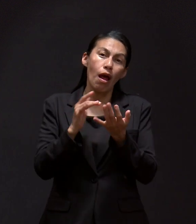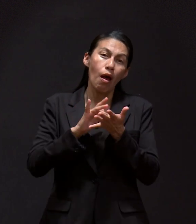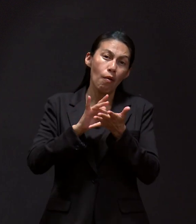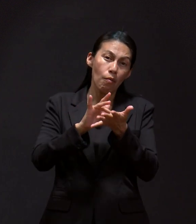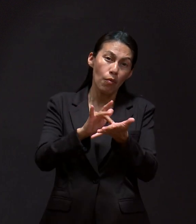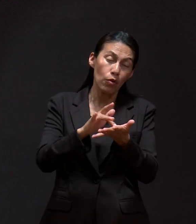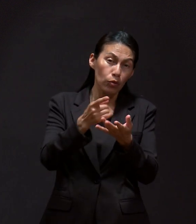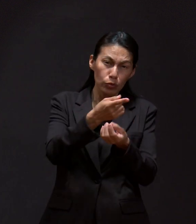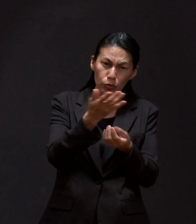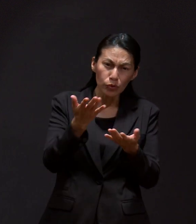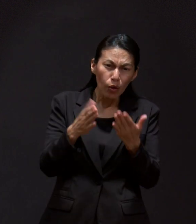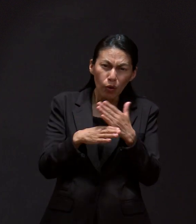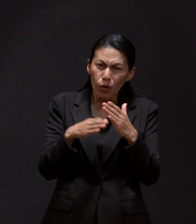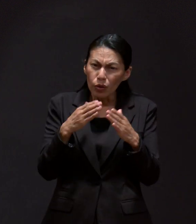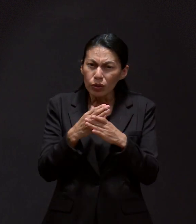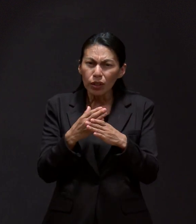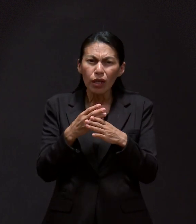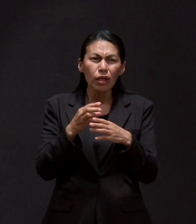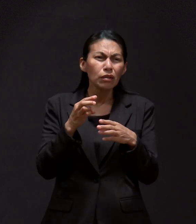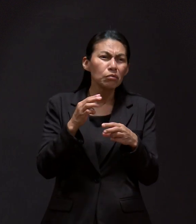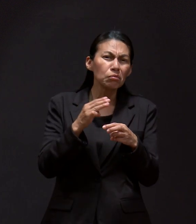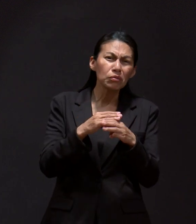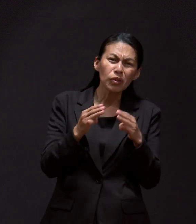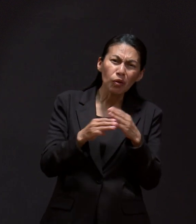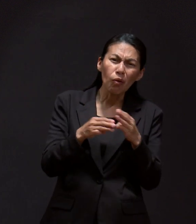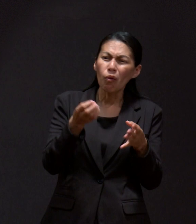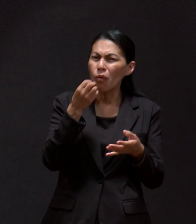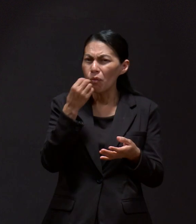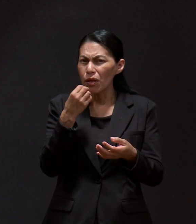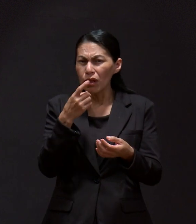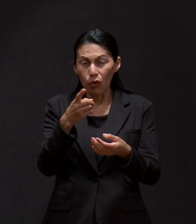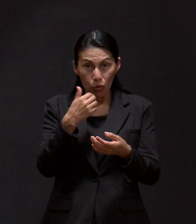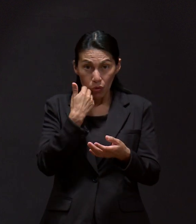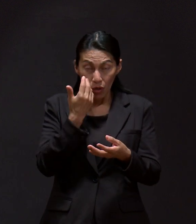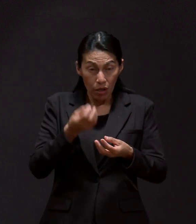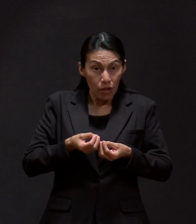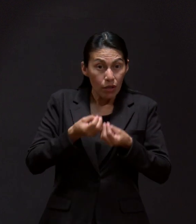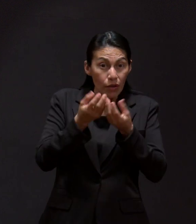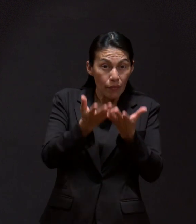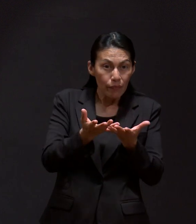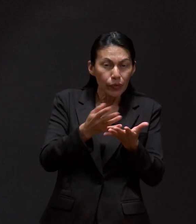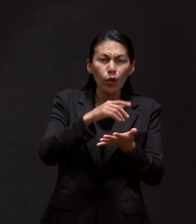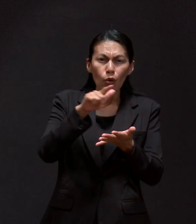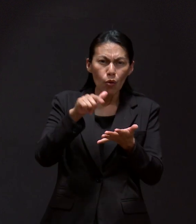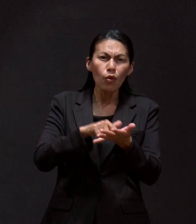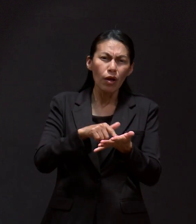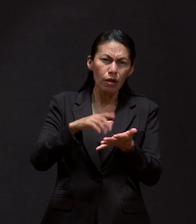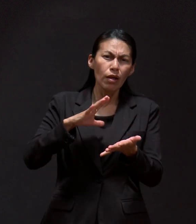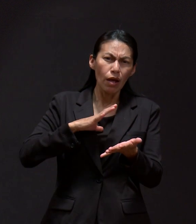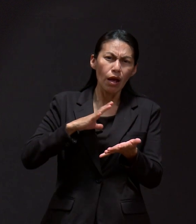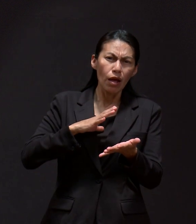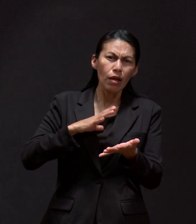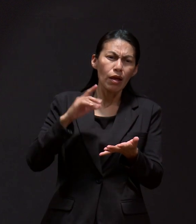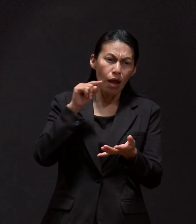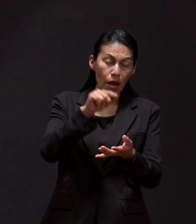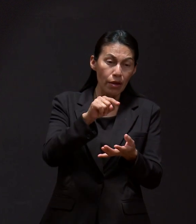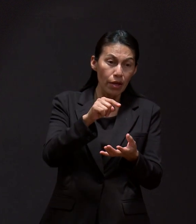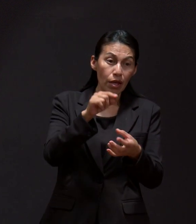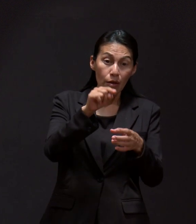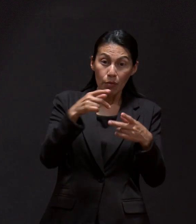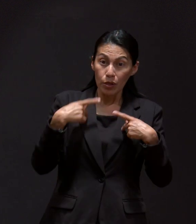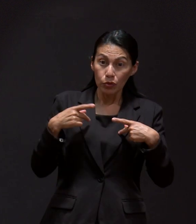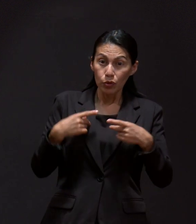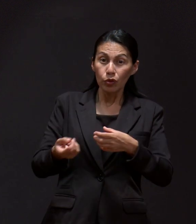diferentes instancias donde se pueden hacer algunos donativos que lleguen nuestras